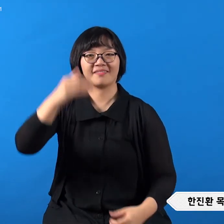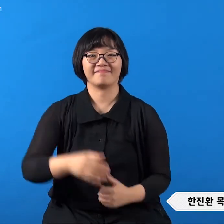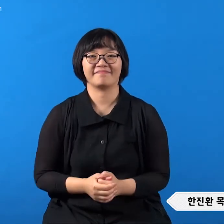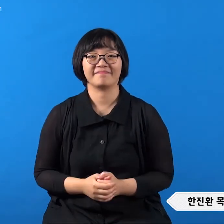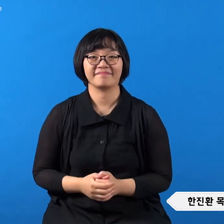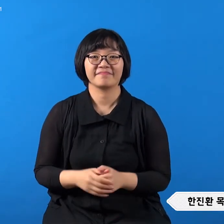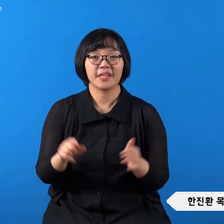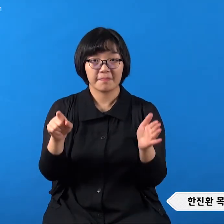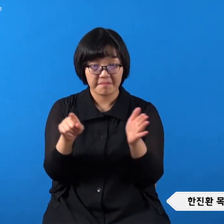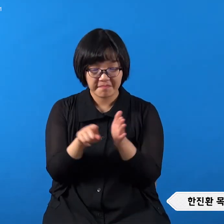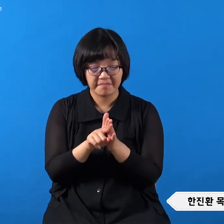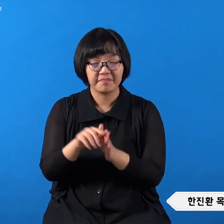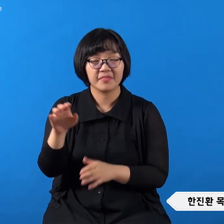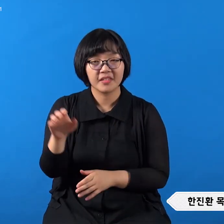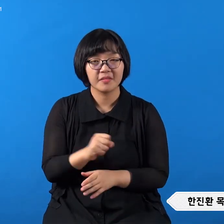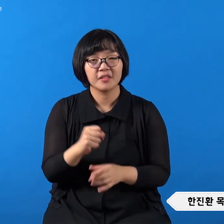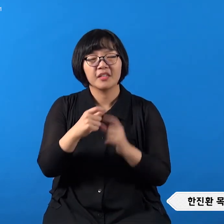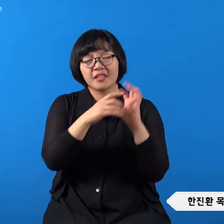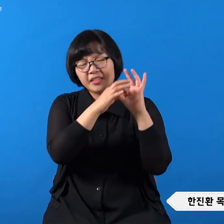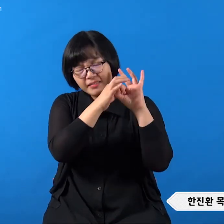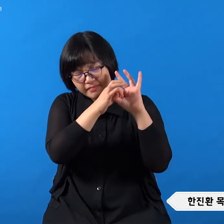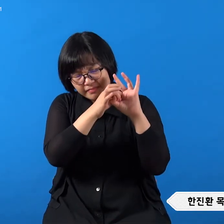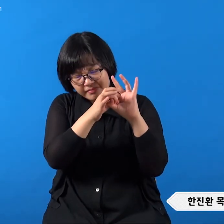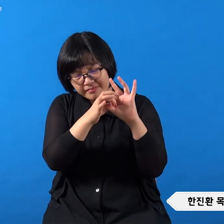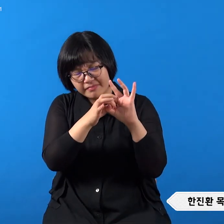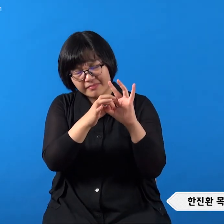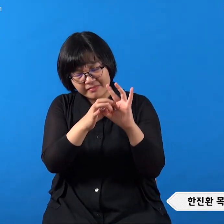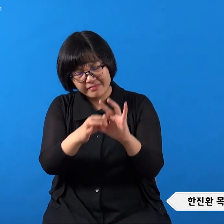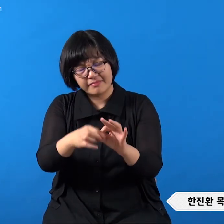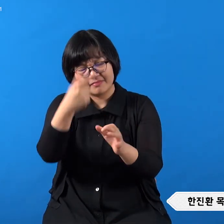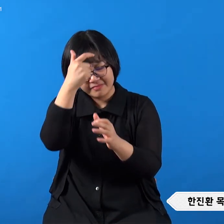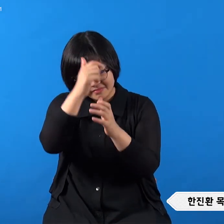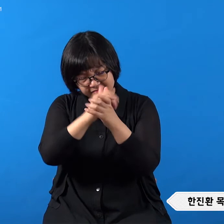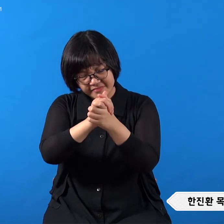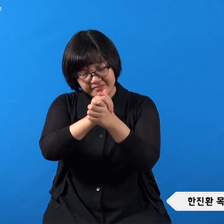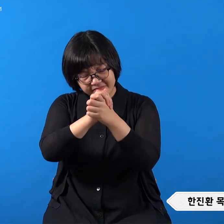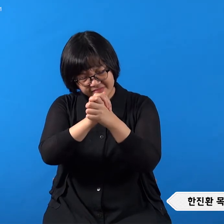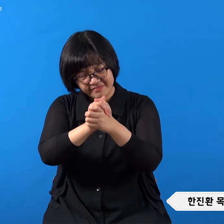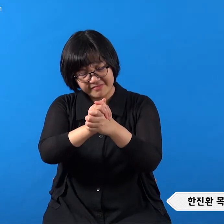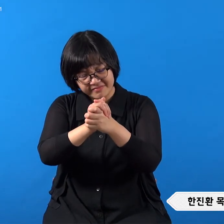그 믿고 계속 부르짖으면서 나아갔습니다.